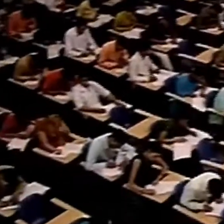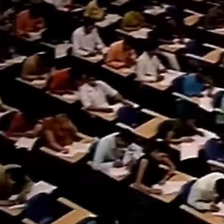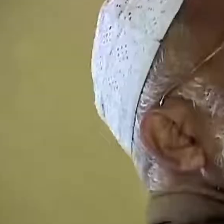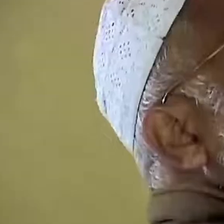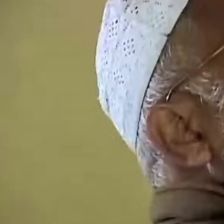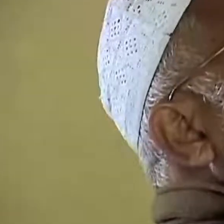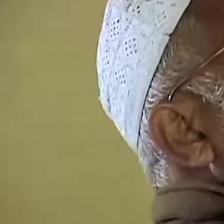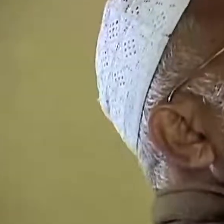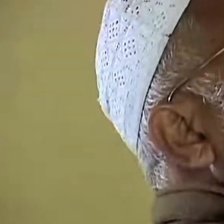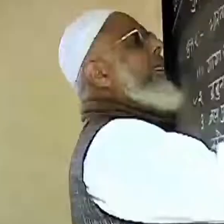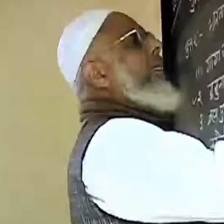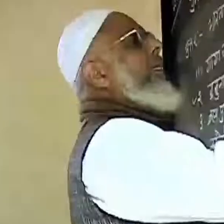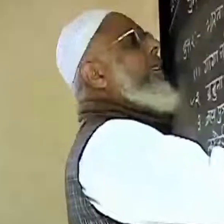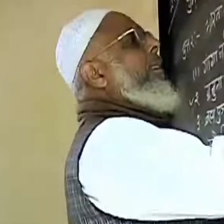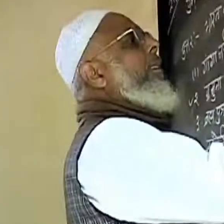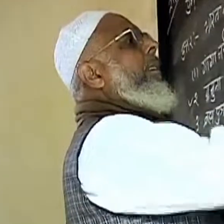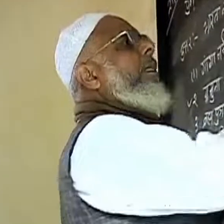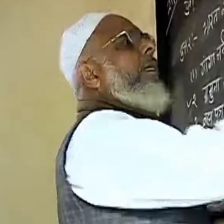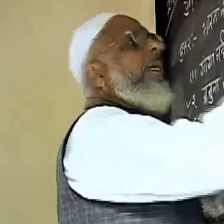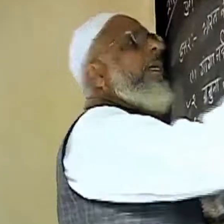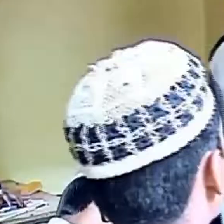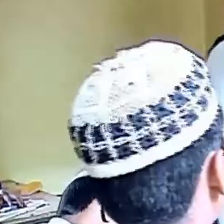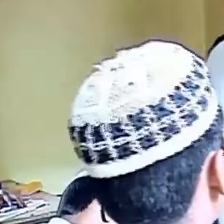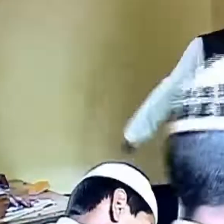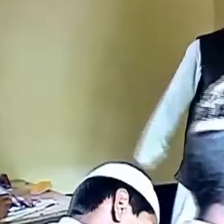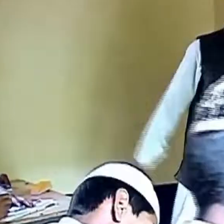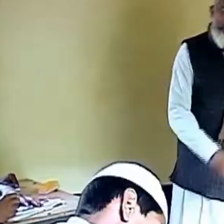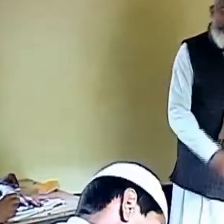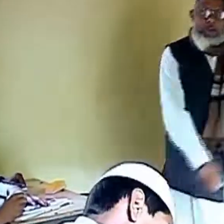एक बार ही क्यों मिलता फिर।